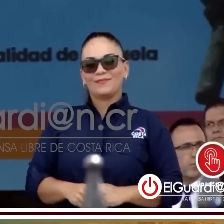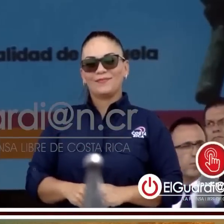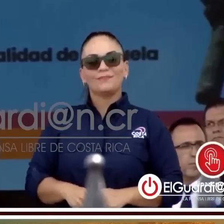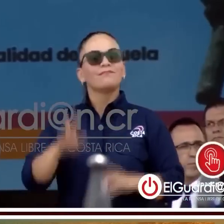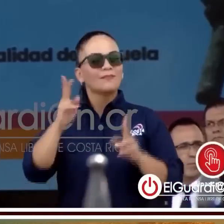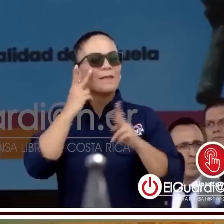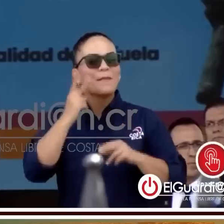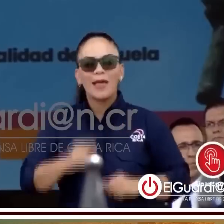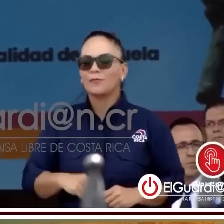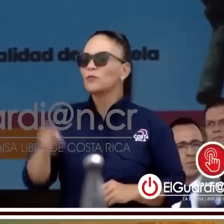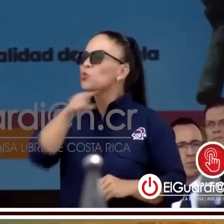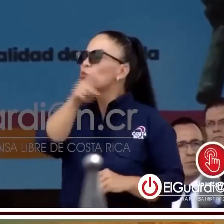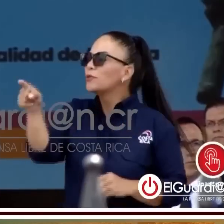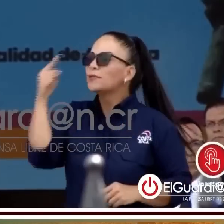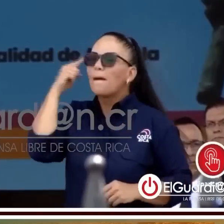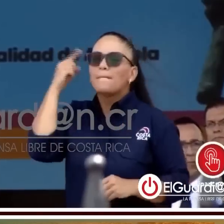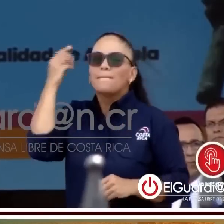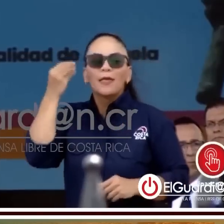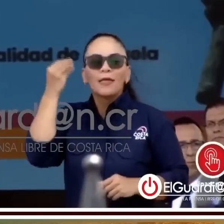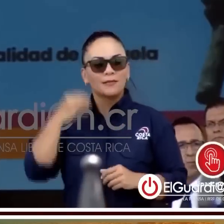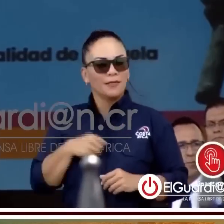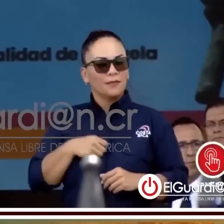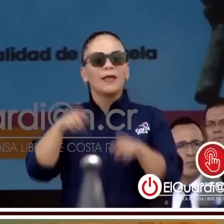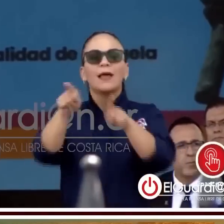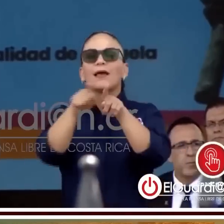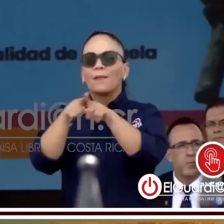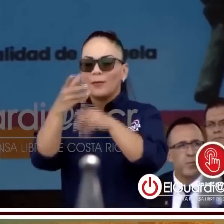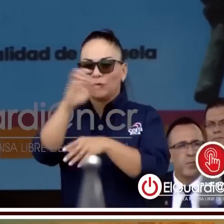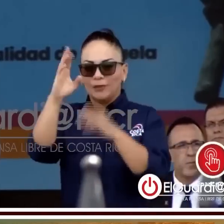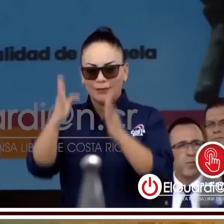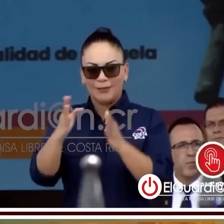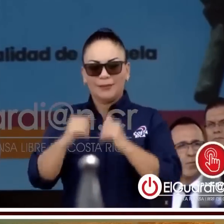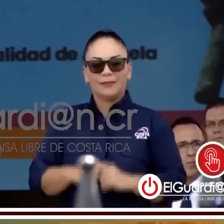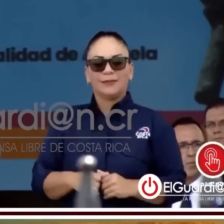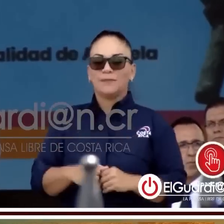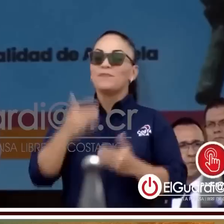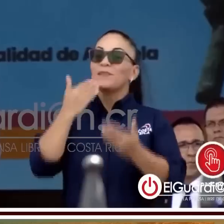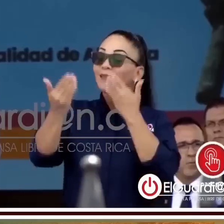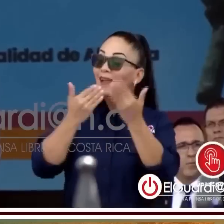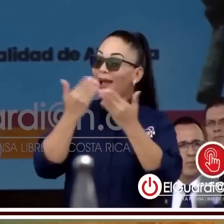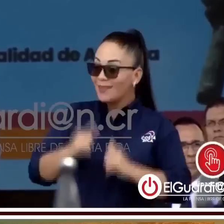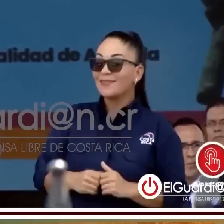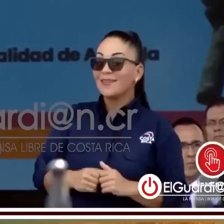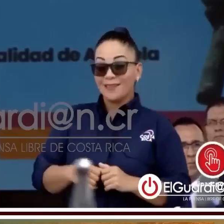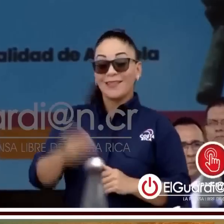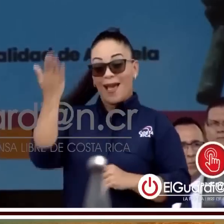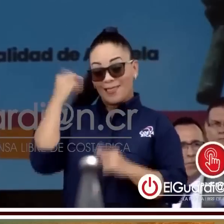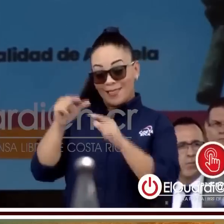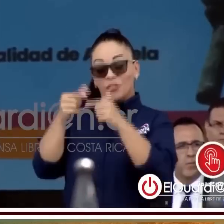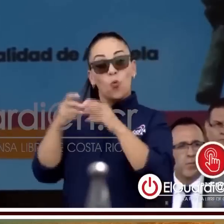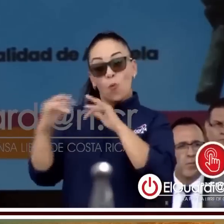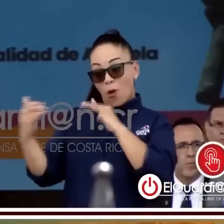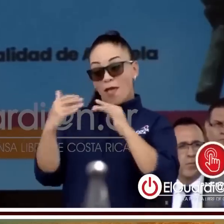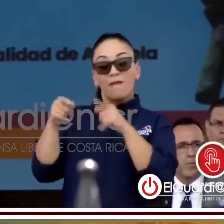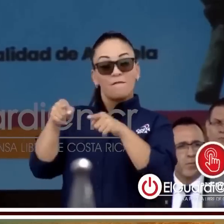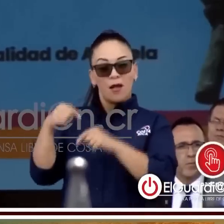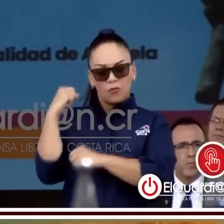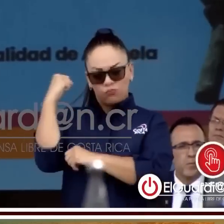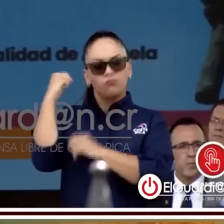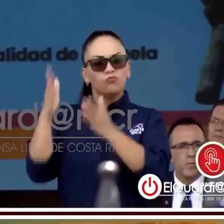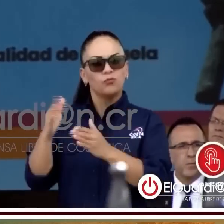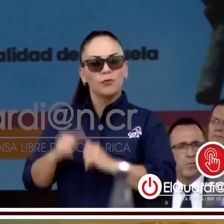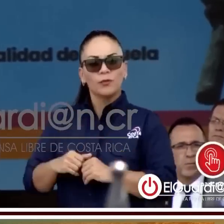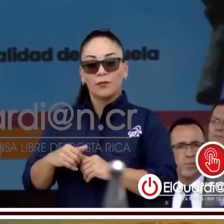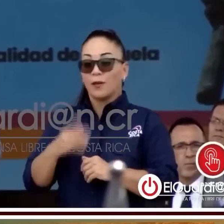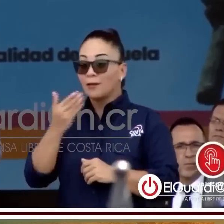Vean, pónganse a pensar, compatriotas. Gracias a lo que ellos hicieron y francamente a la tarea